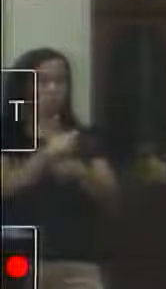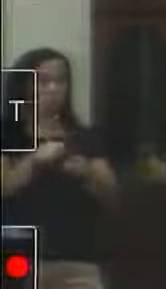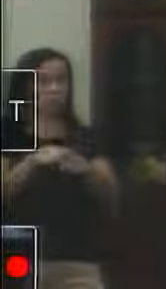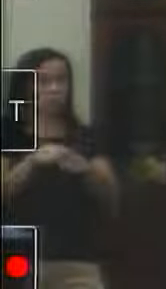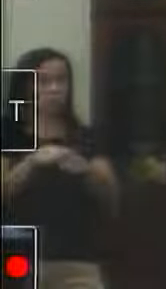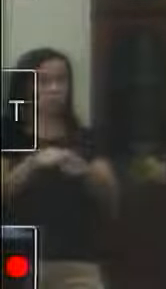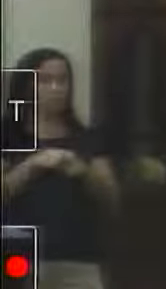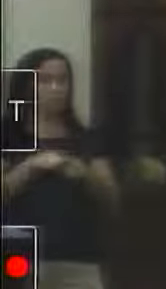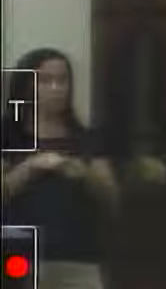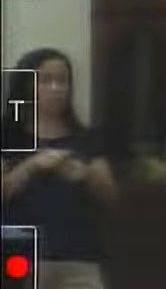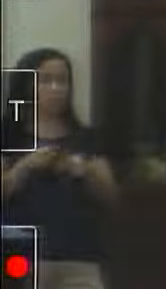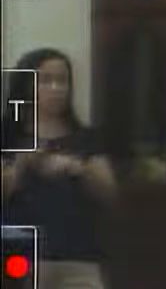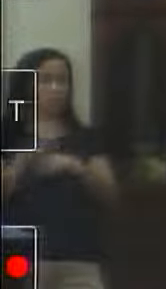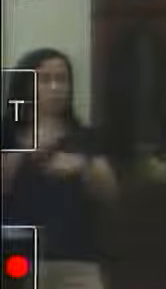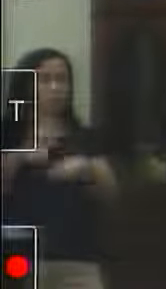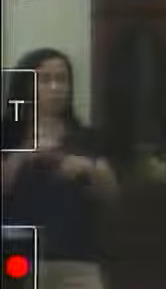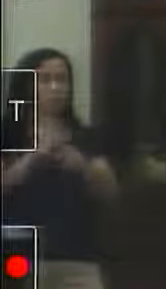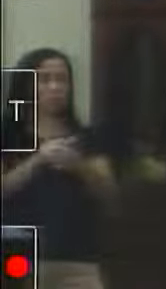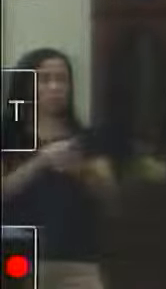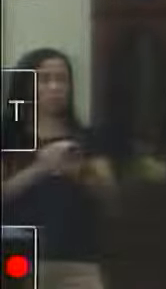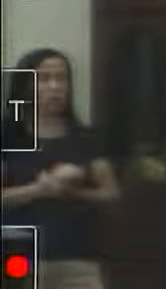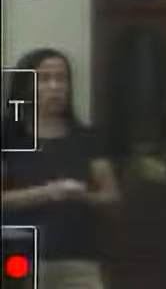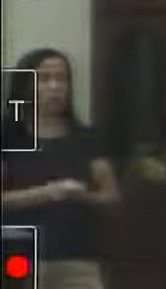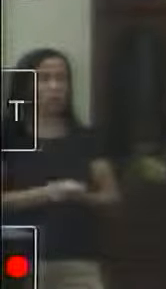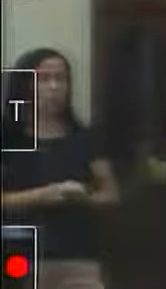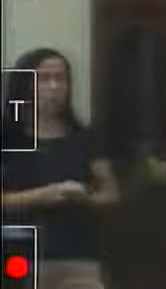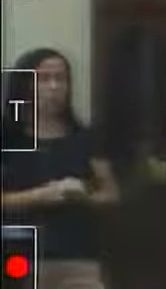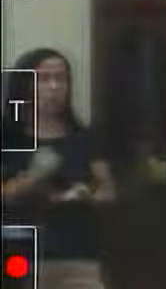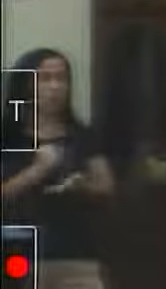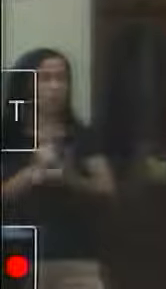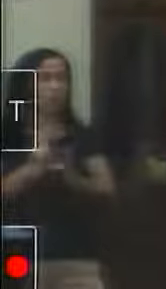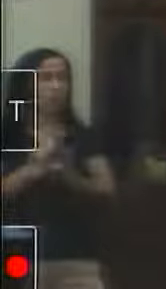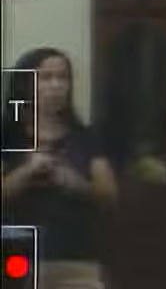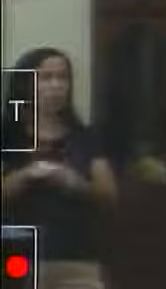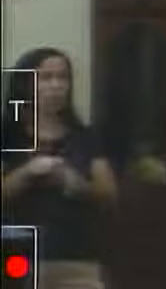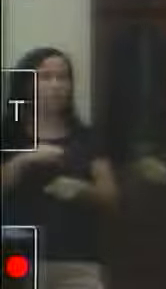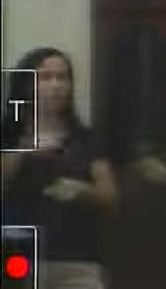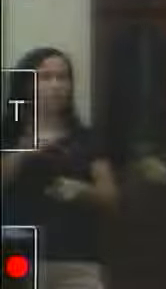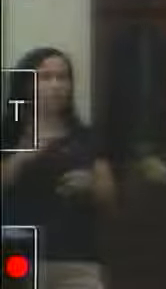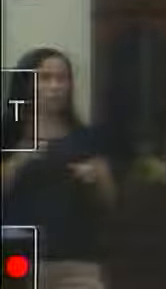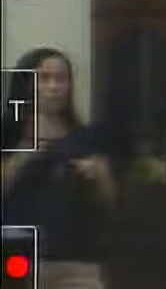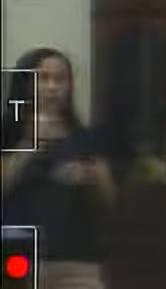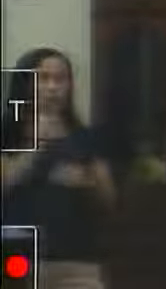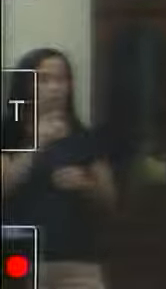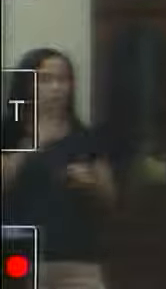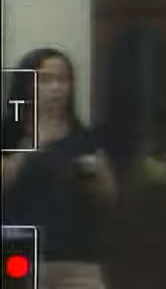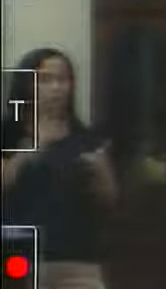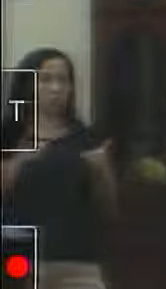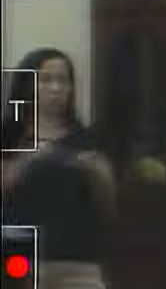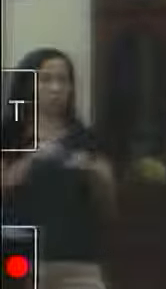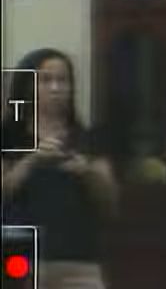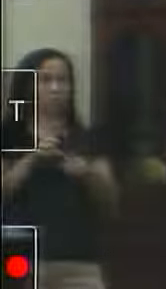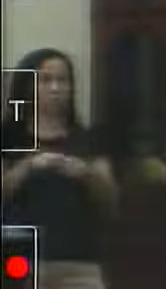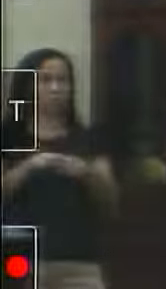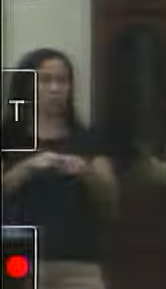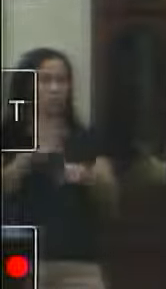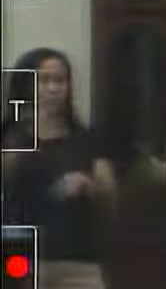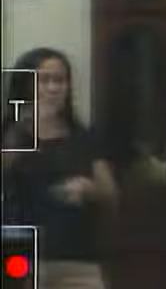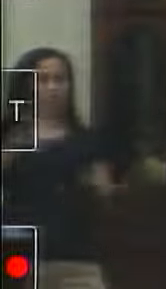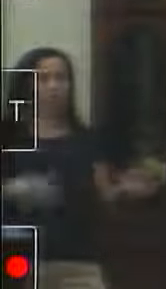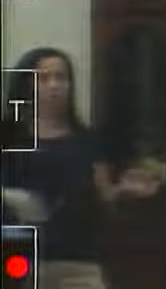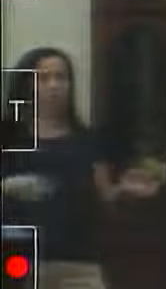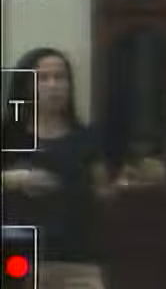também tomando conta desse carnaval em Valença, para multar, então, os barzinhos que estavam aqui somente lá